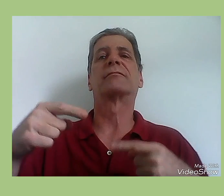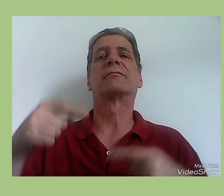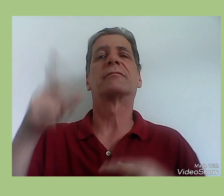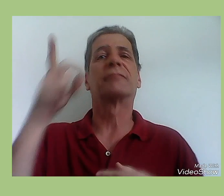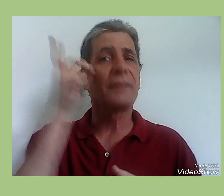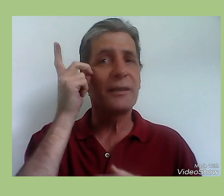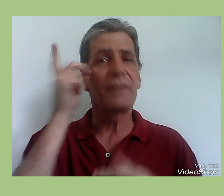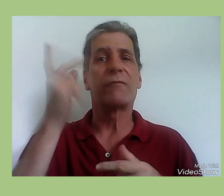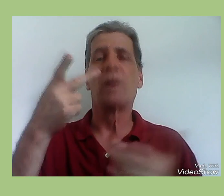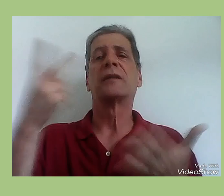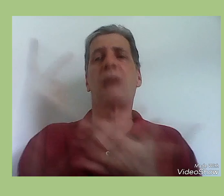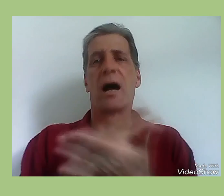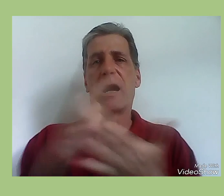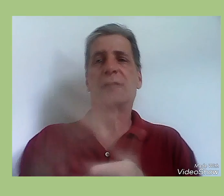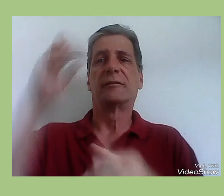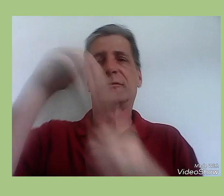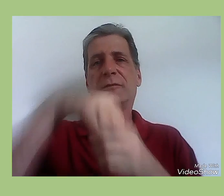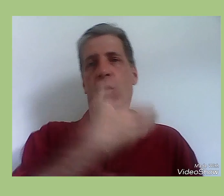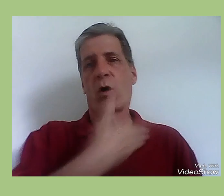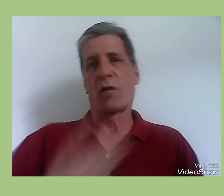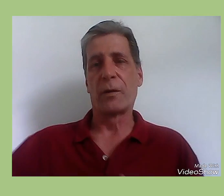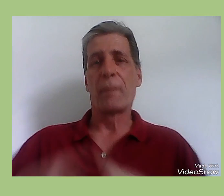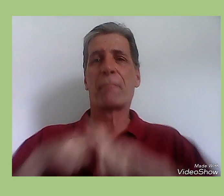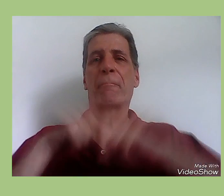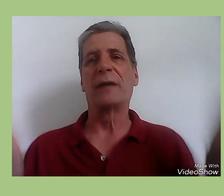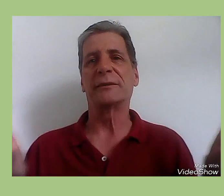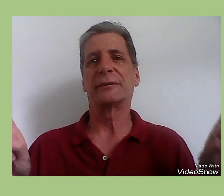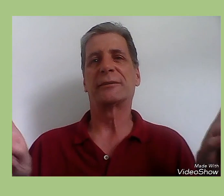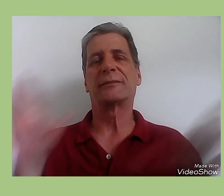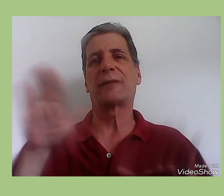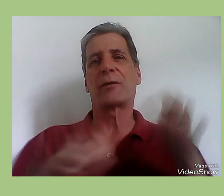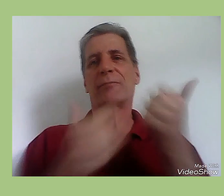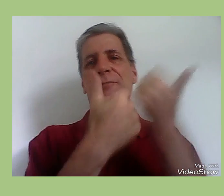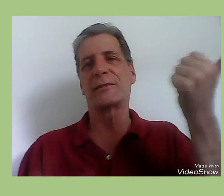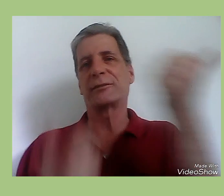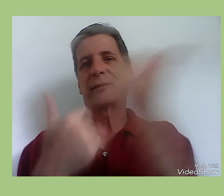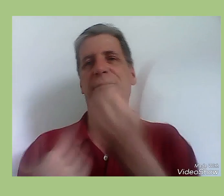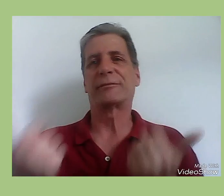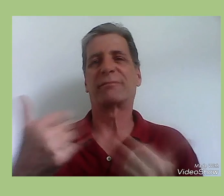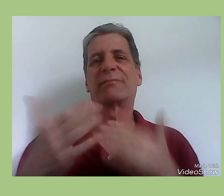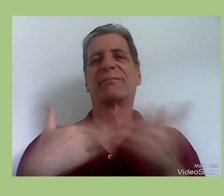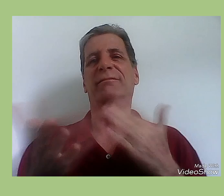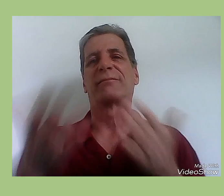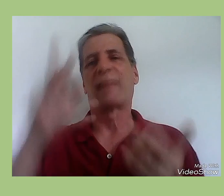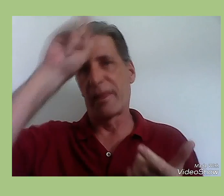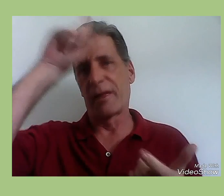Dilma Rousseff estaria de todo modo implicada, prejudicada pelo enquadramento na lei da ficha limpa. O senhor também tem